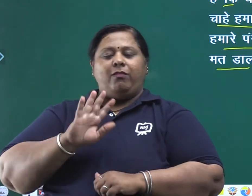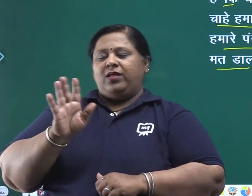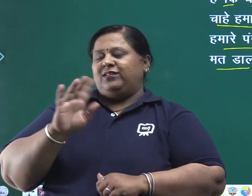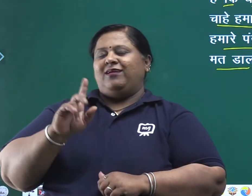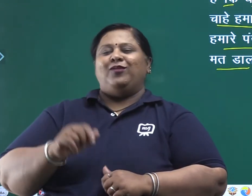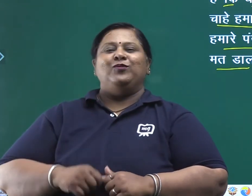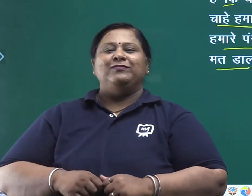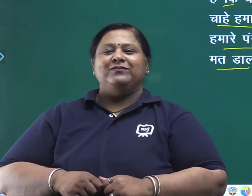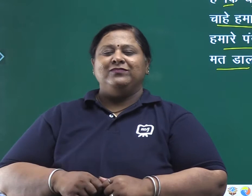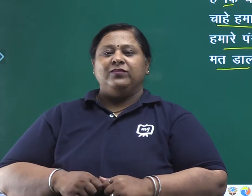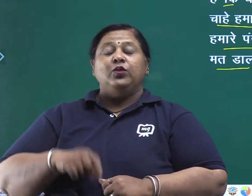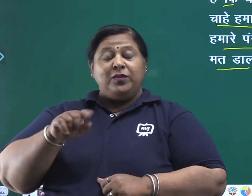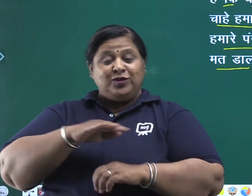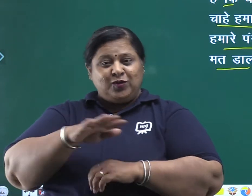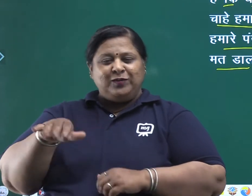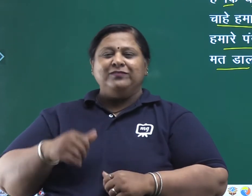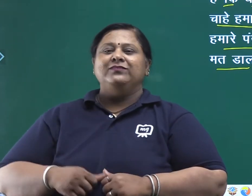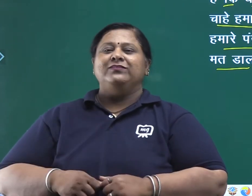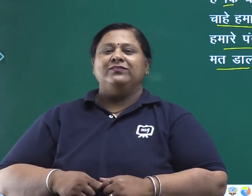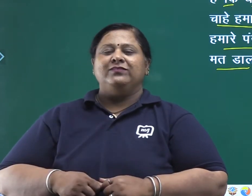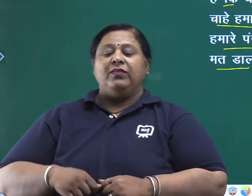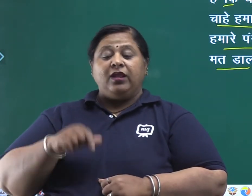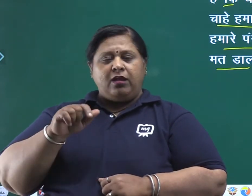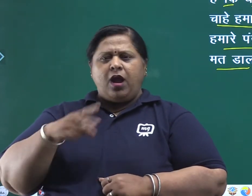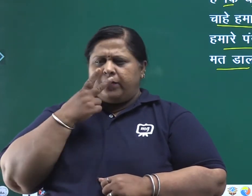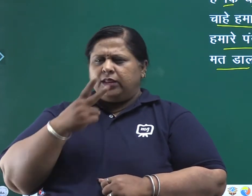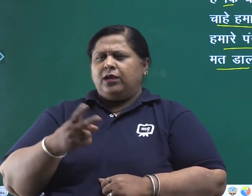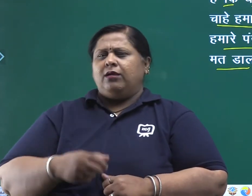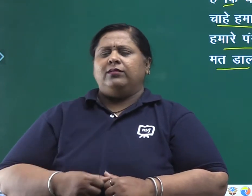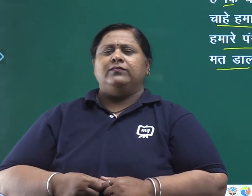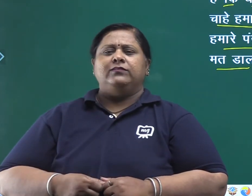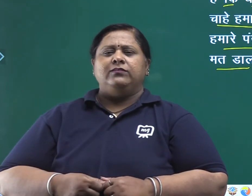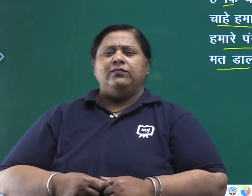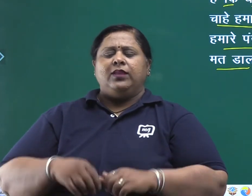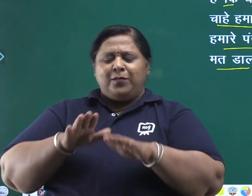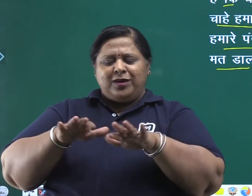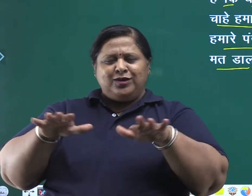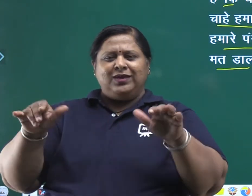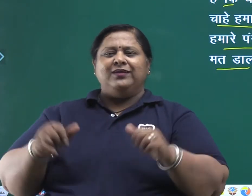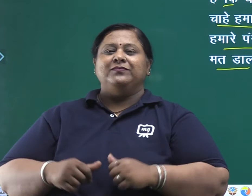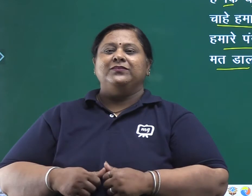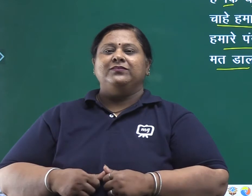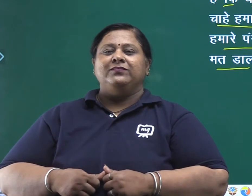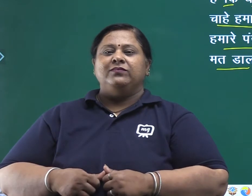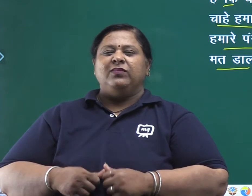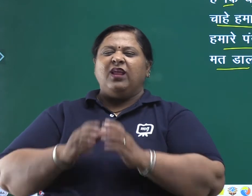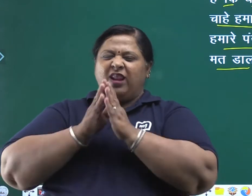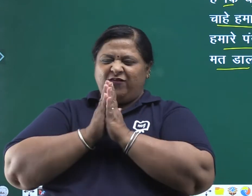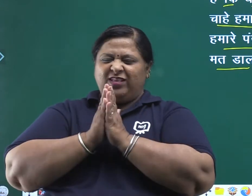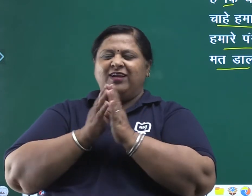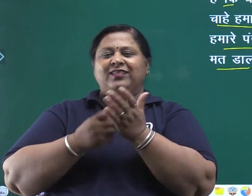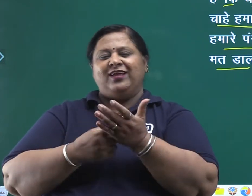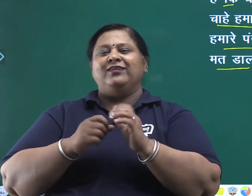मत डालो। तो बच्चों, यहाँ आपने देखा कि पक्षी निवेदन करते